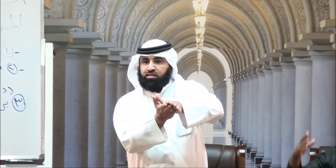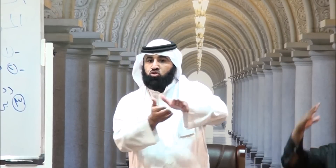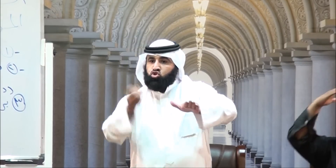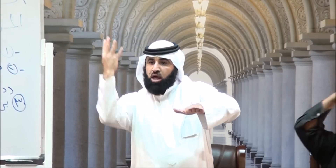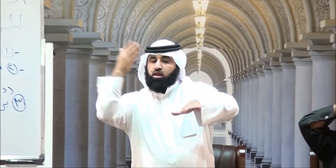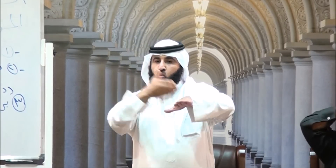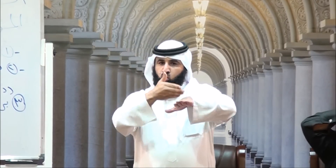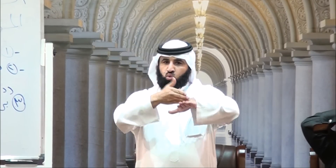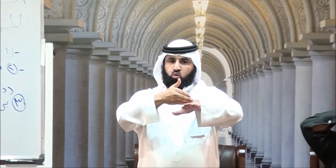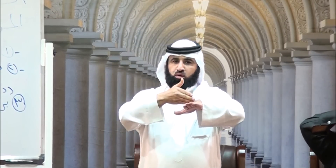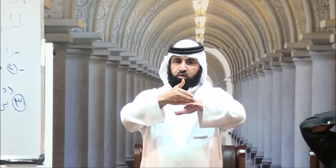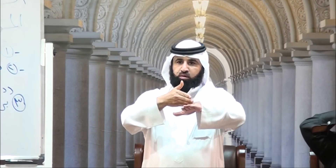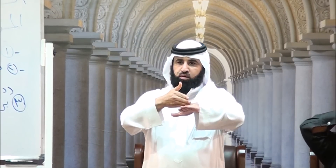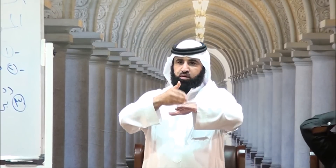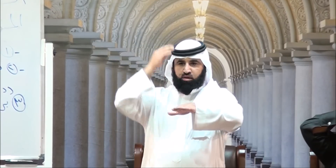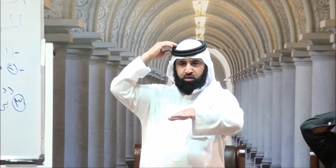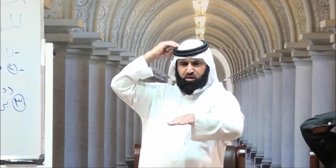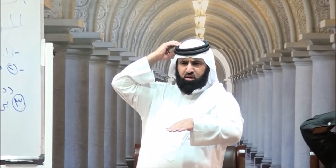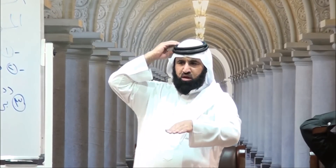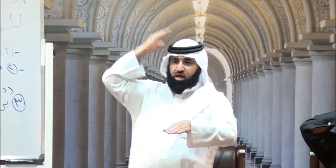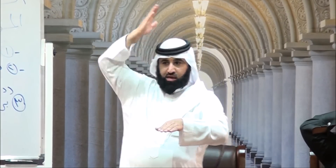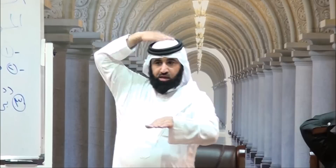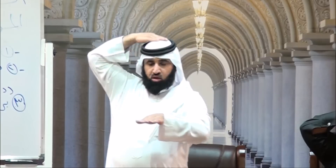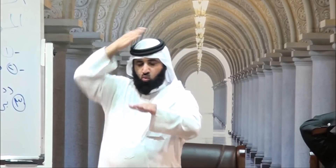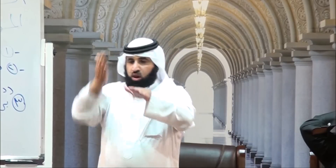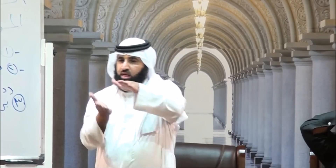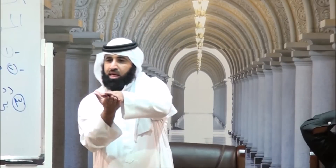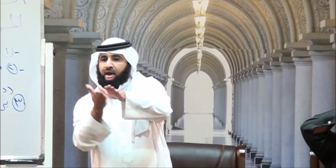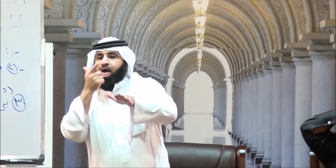قل تحت الأقدام ولا فوق رأسها؟